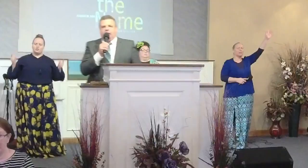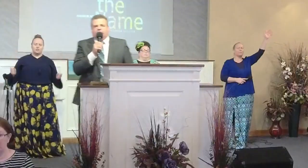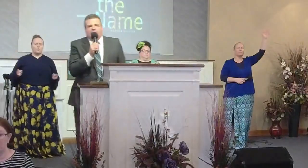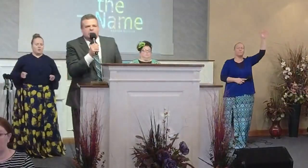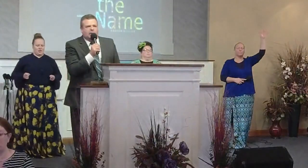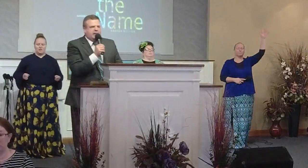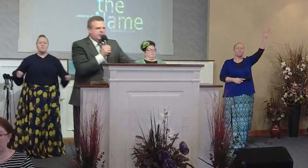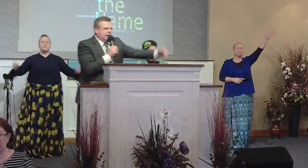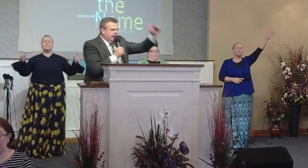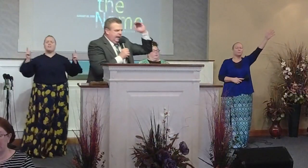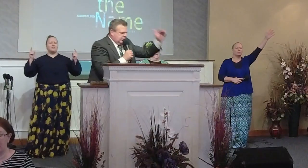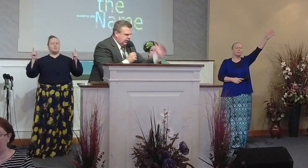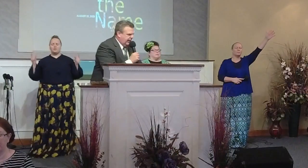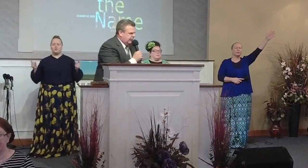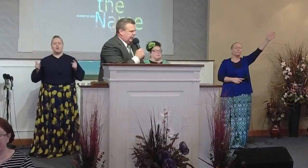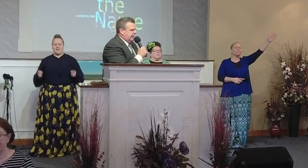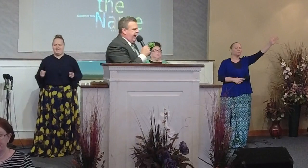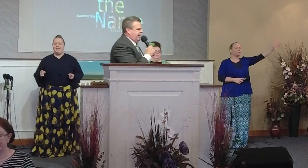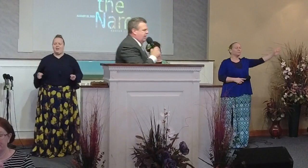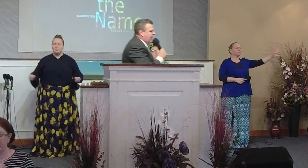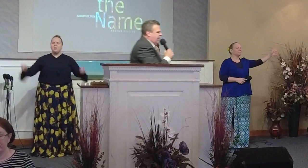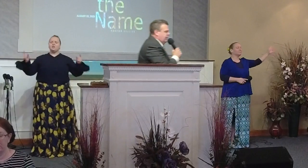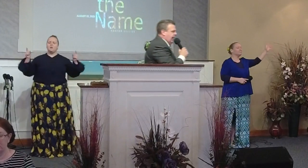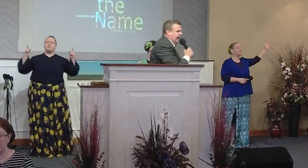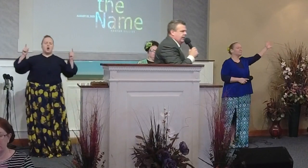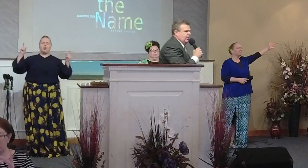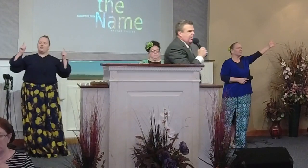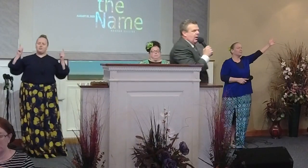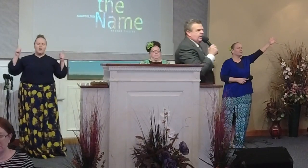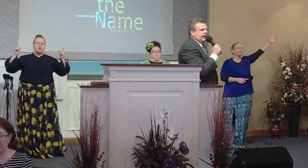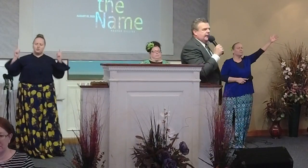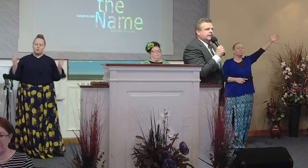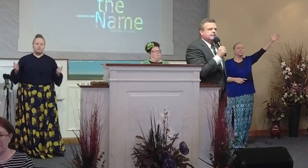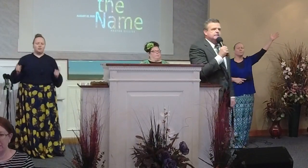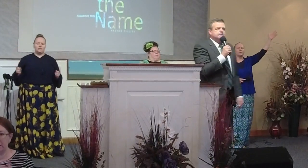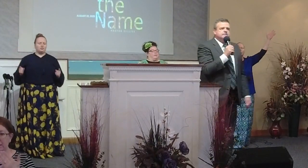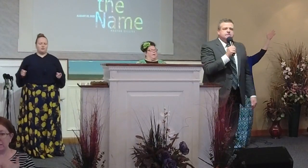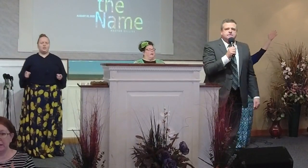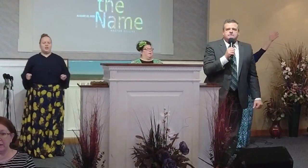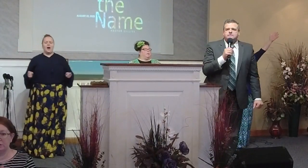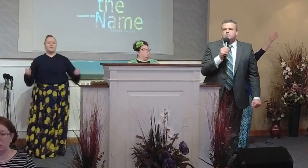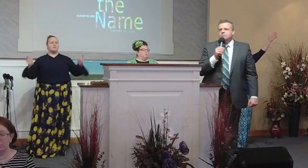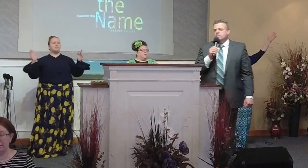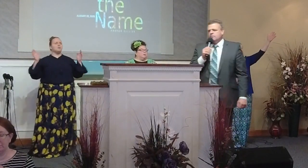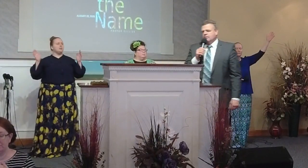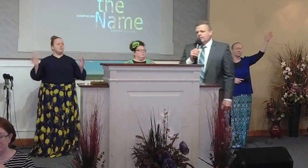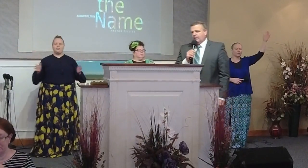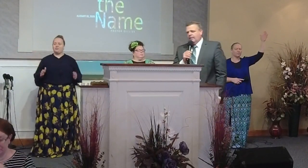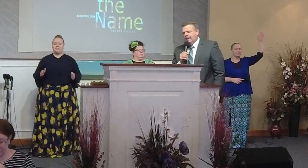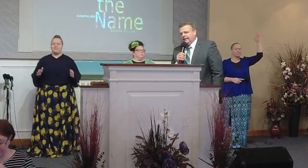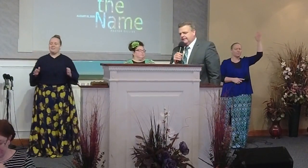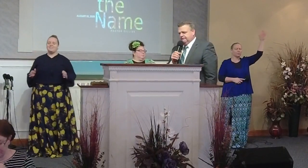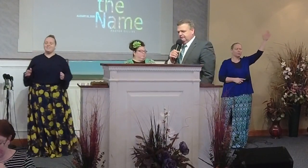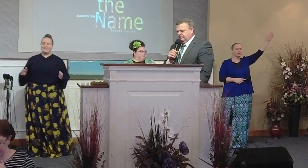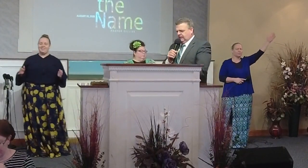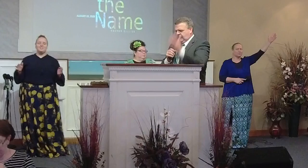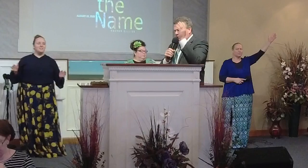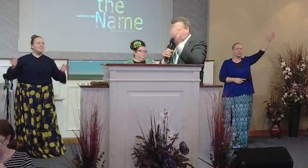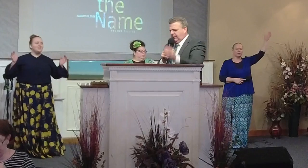bien. En el nombre de Jesús, todo, Dios se va a encargar de esta situación. En el nombre de Jesús, sus manos están sobre